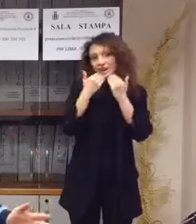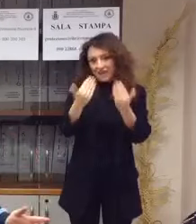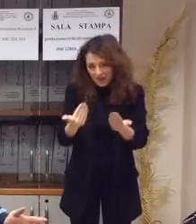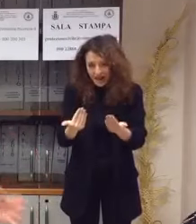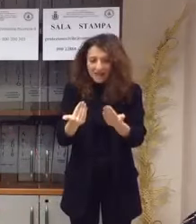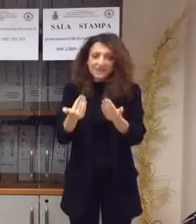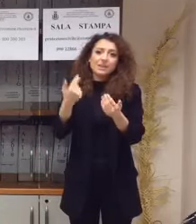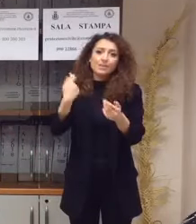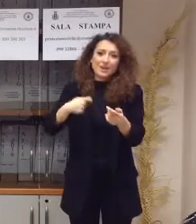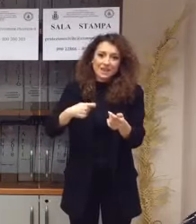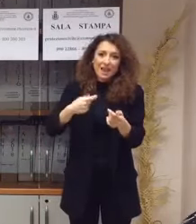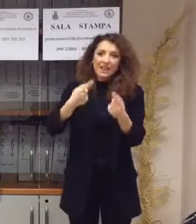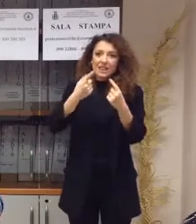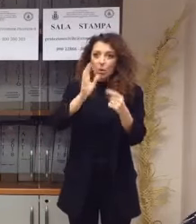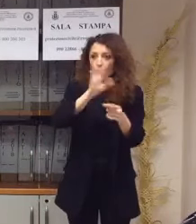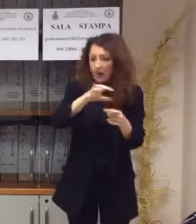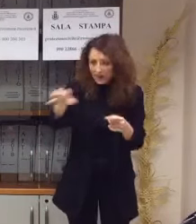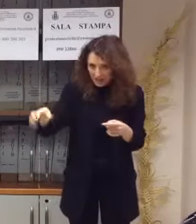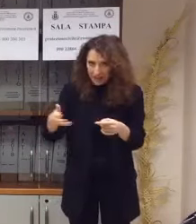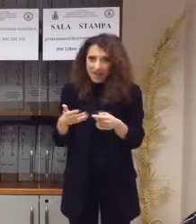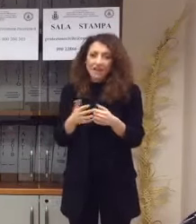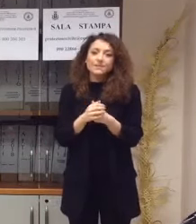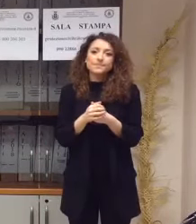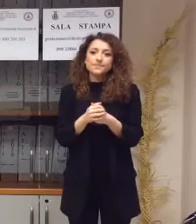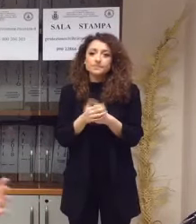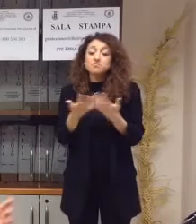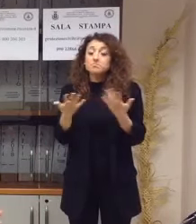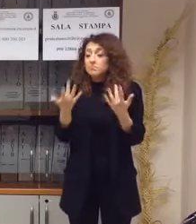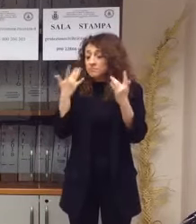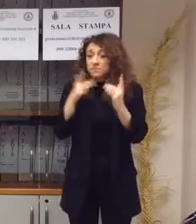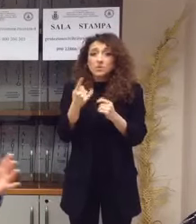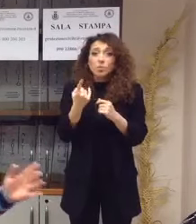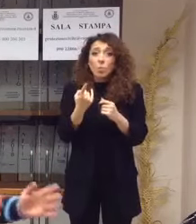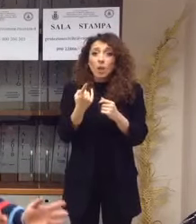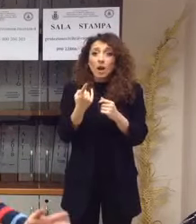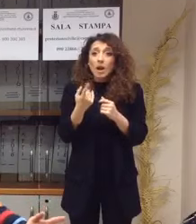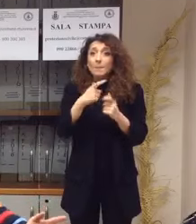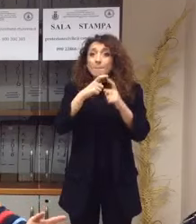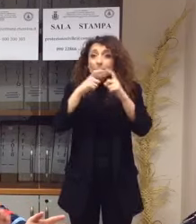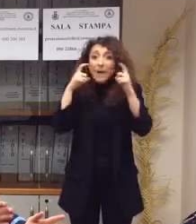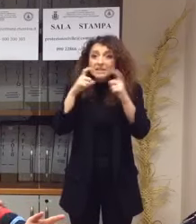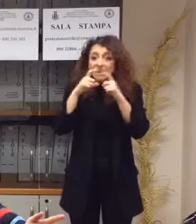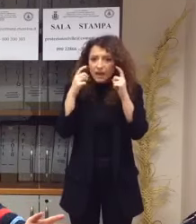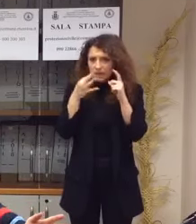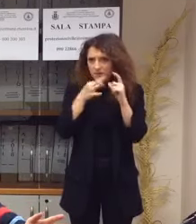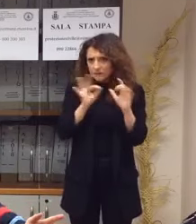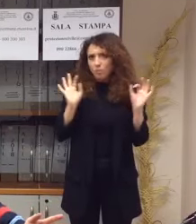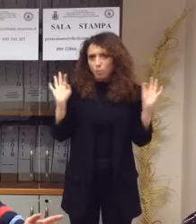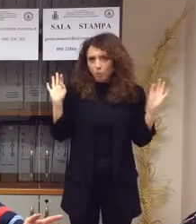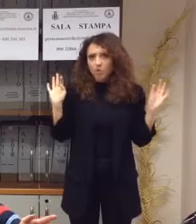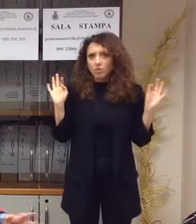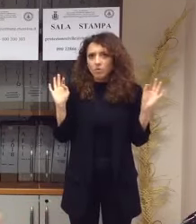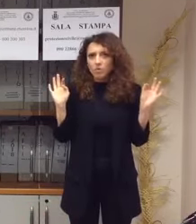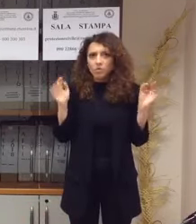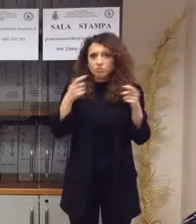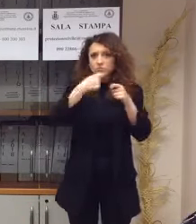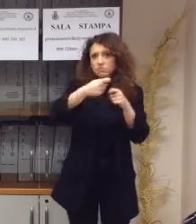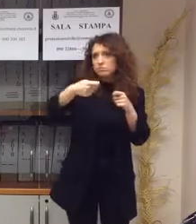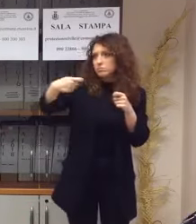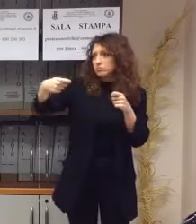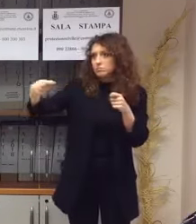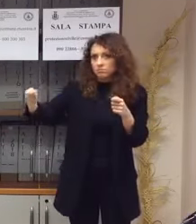di quartiere, ovviamente con tutti i consiglieri di quartiere, semplicemente la consegna delle mascherine, credo che è stata fatta perché lì